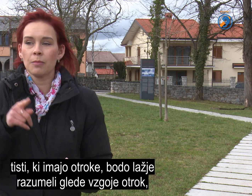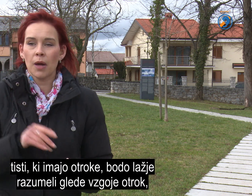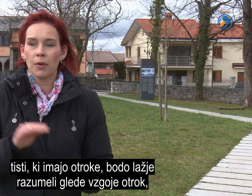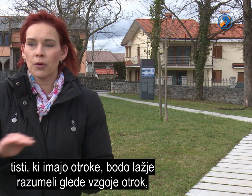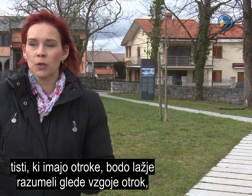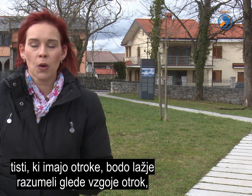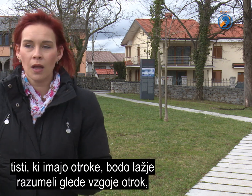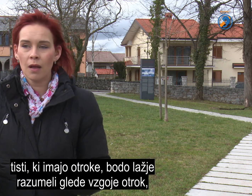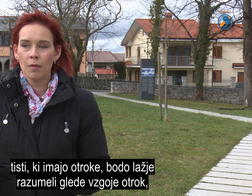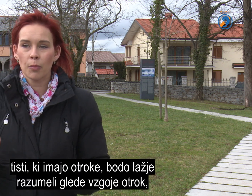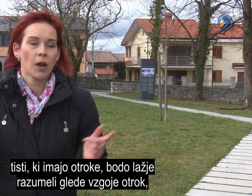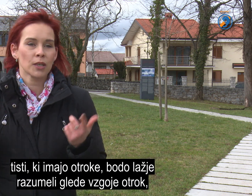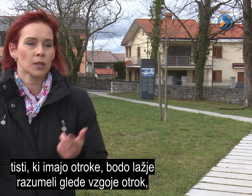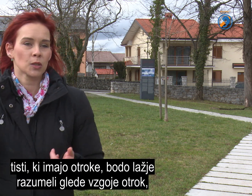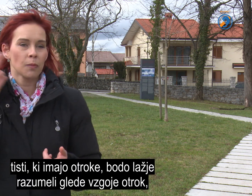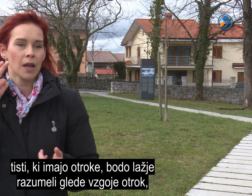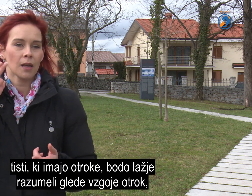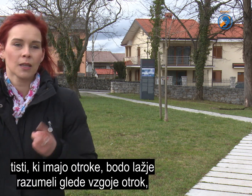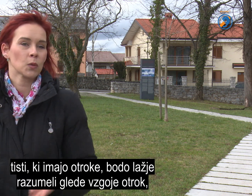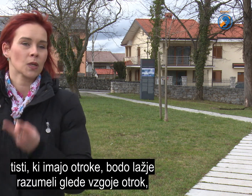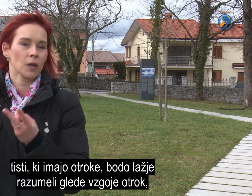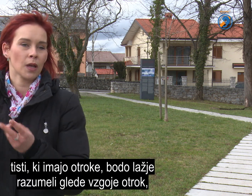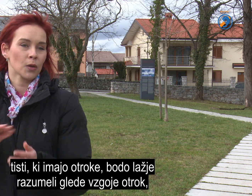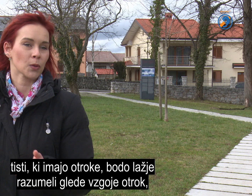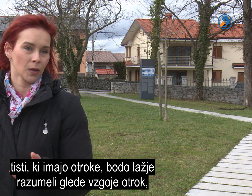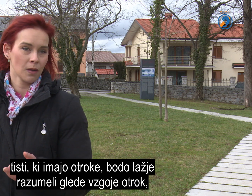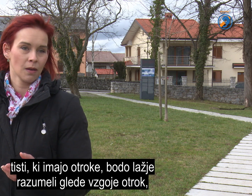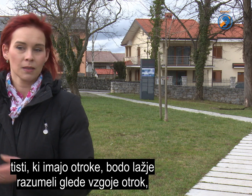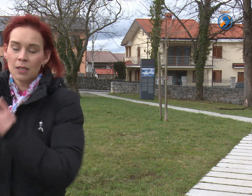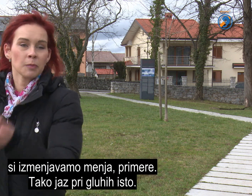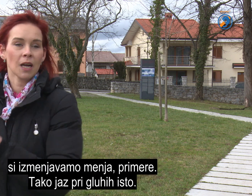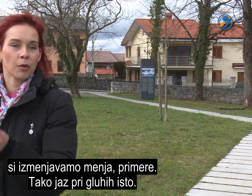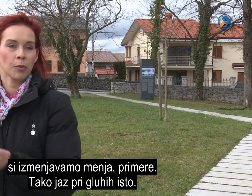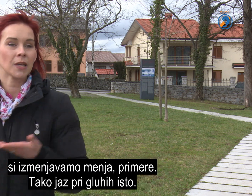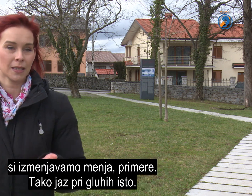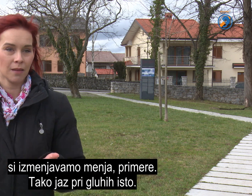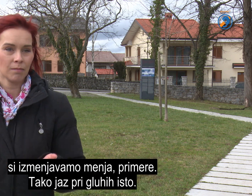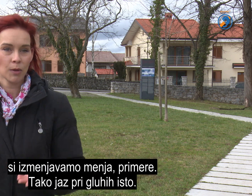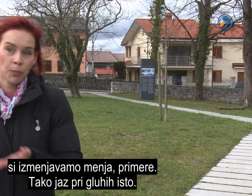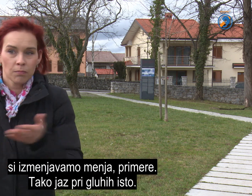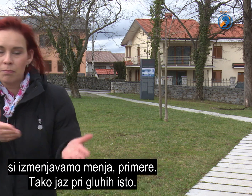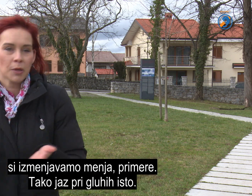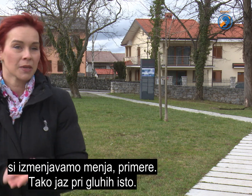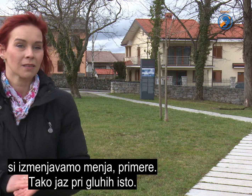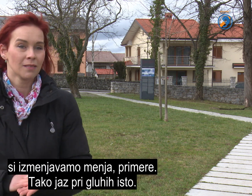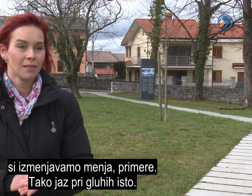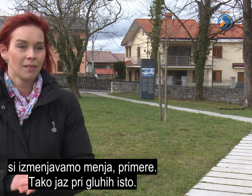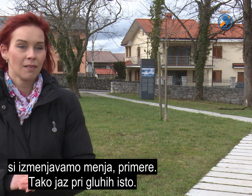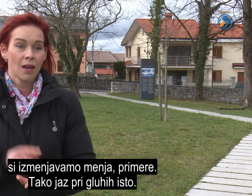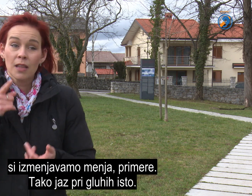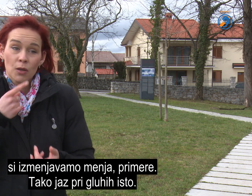tisti, ki imajo otroke, bojo lažje razumeli, kaj je otrok. Zdaj izmenjavamo mnenje.